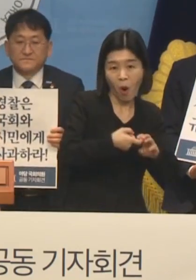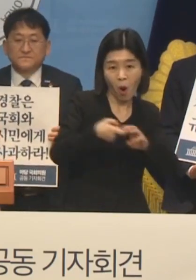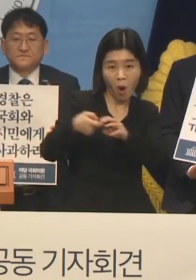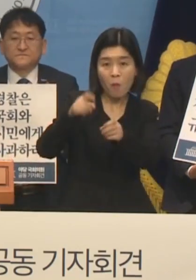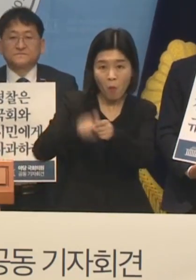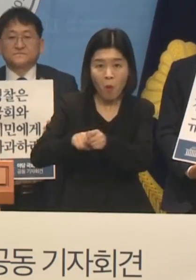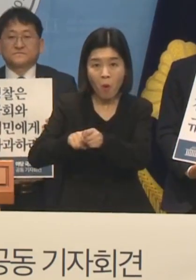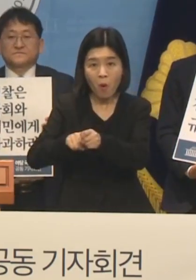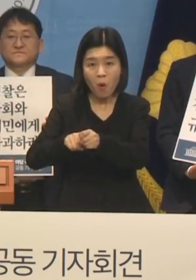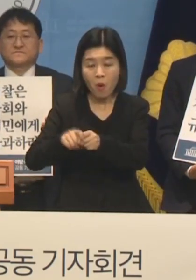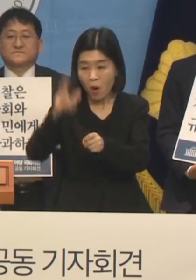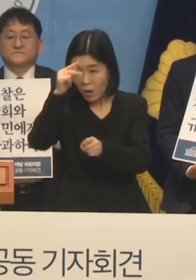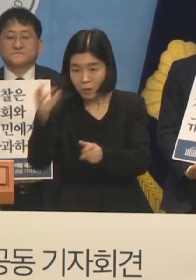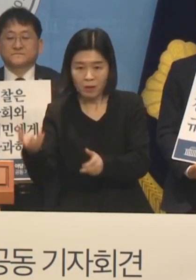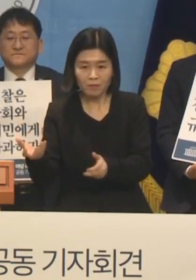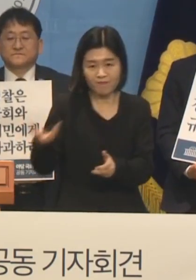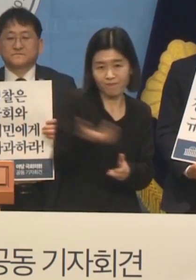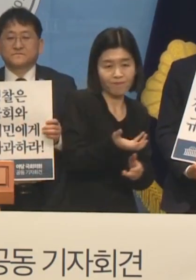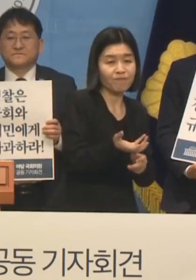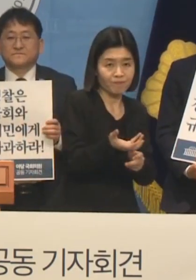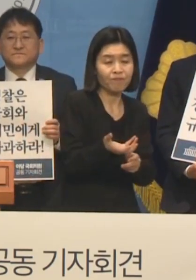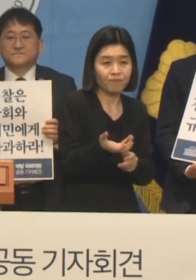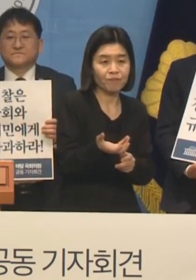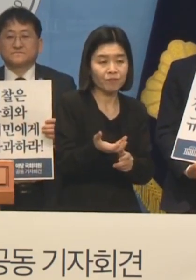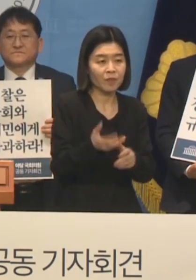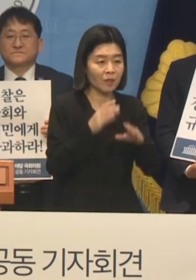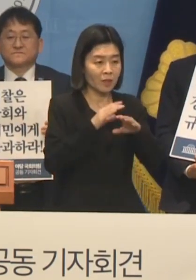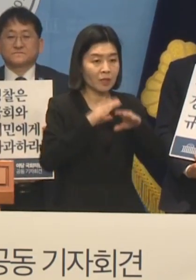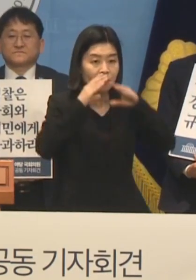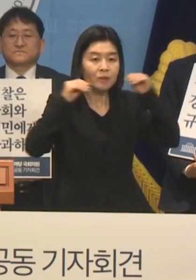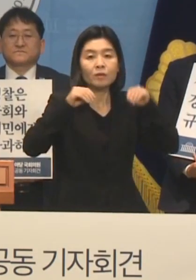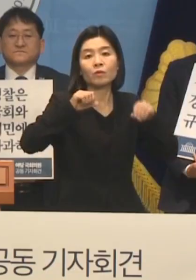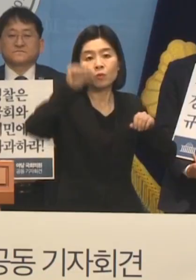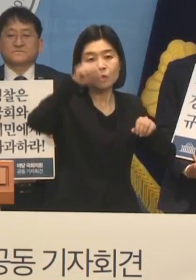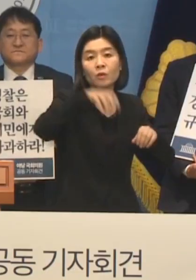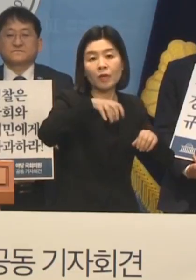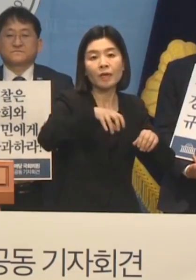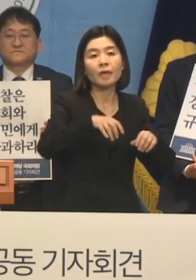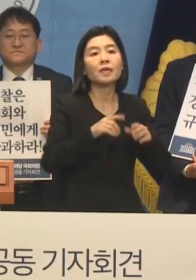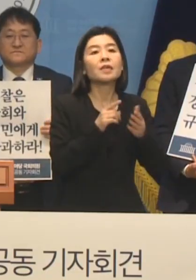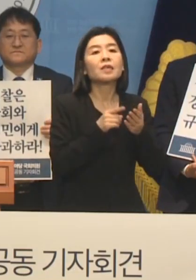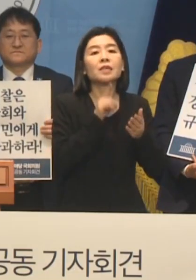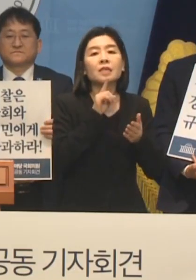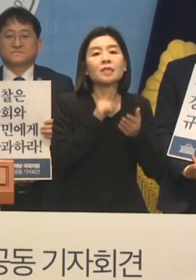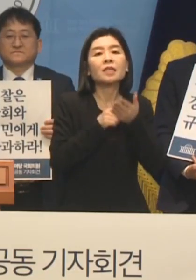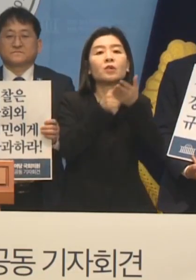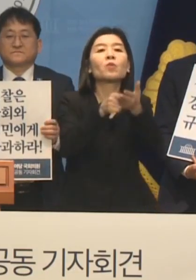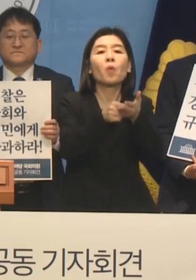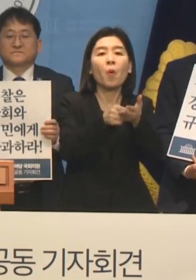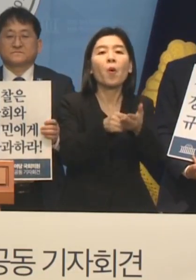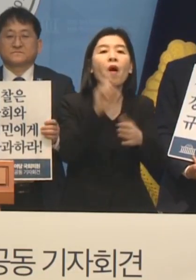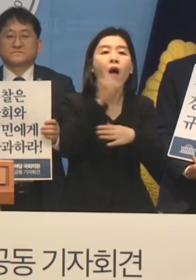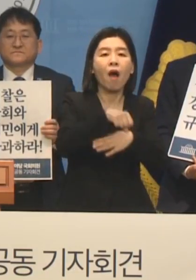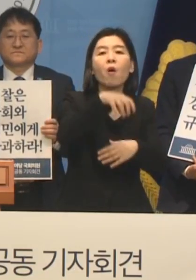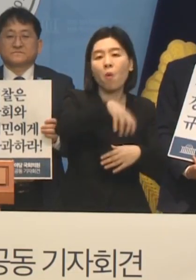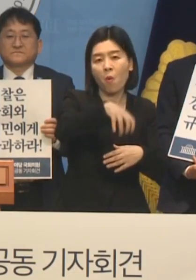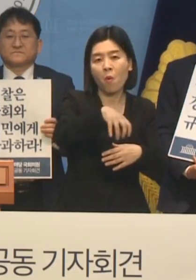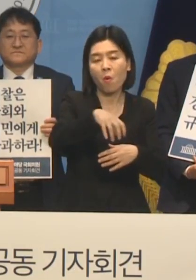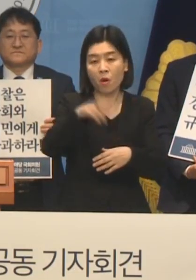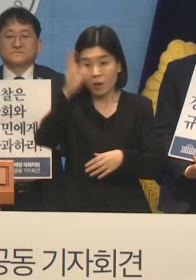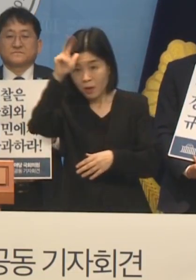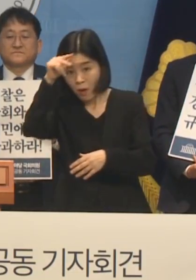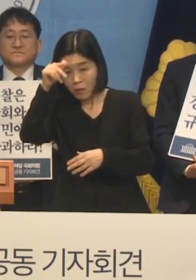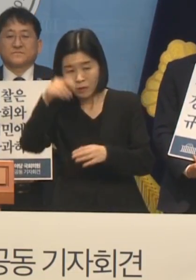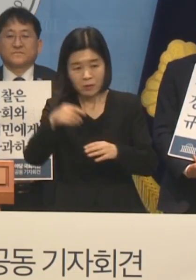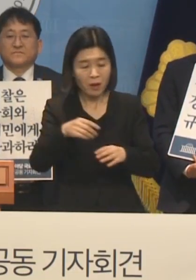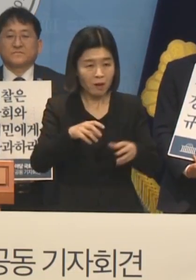농성장에 무단으로 진입했습니다. 강화문 농성장은 신고된 집회 공간이었고 경찰이 트랙터를 무단으로 견인해